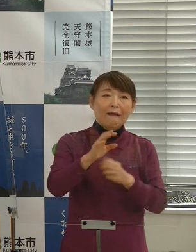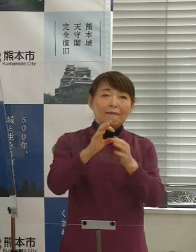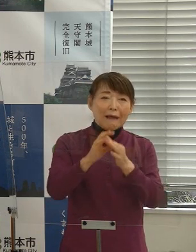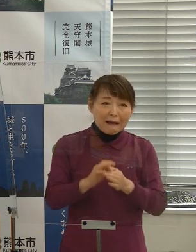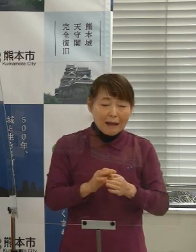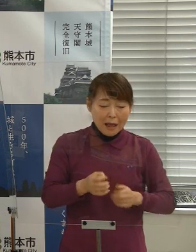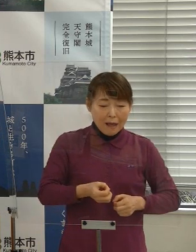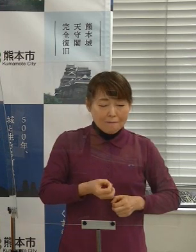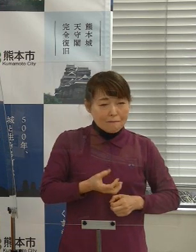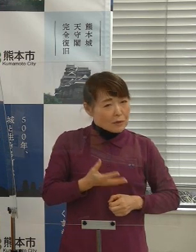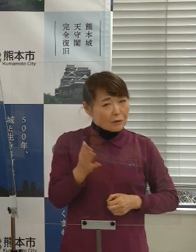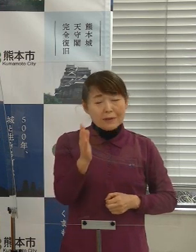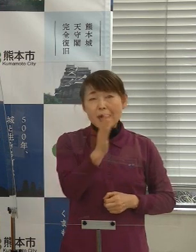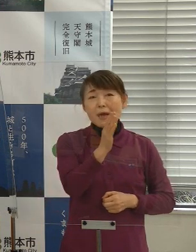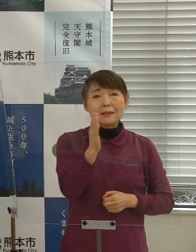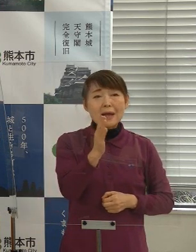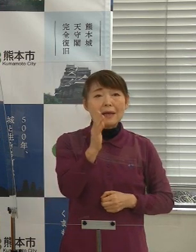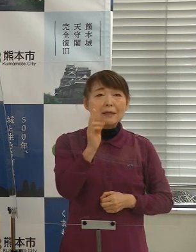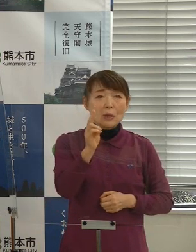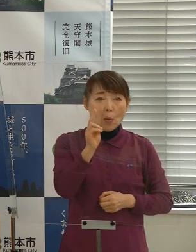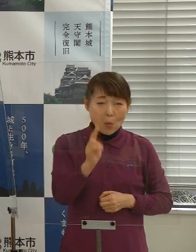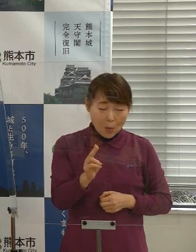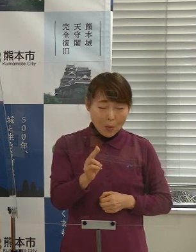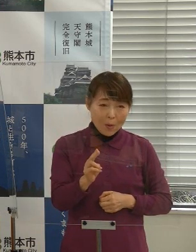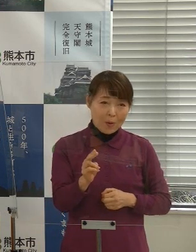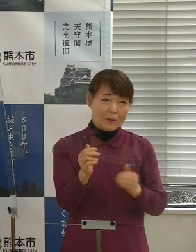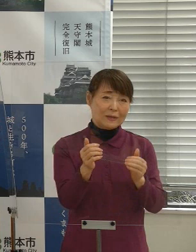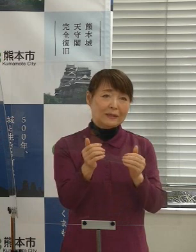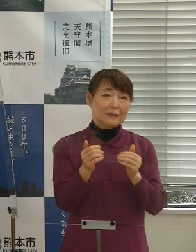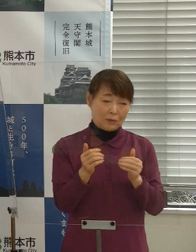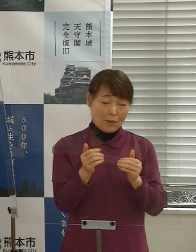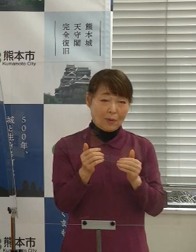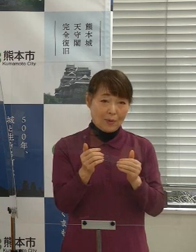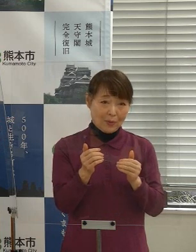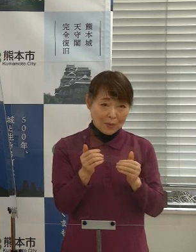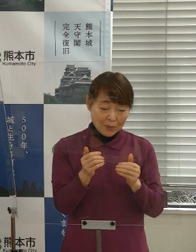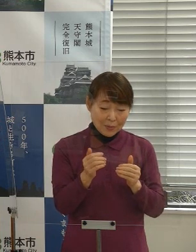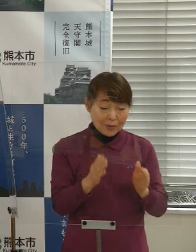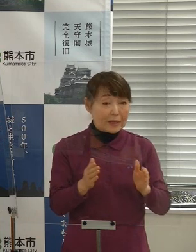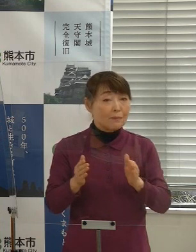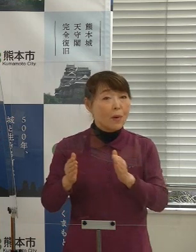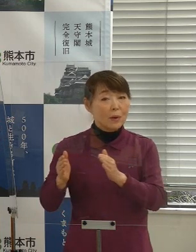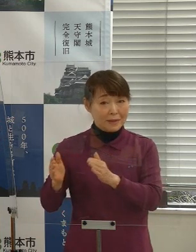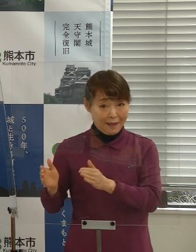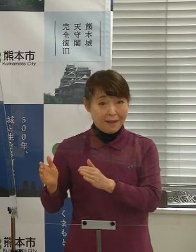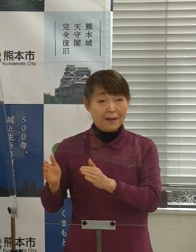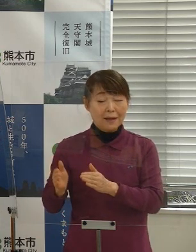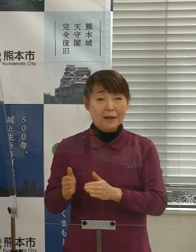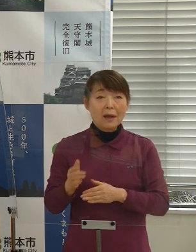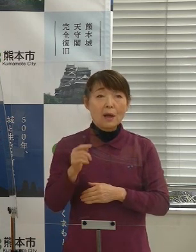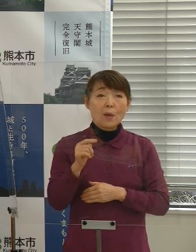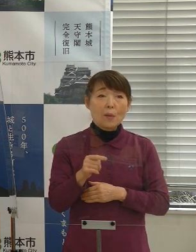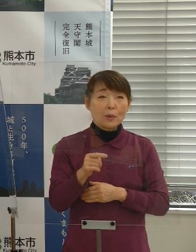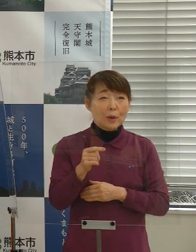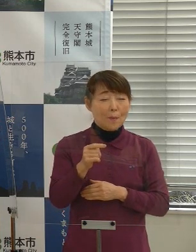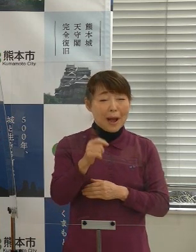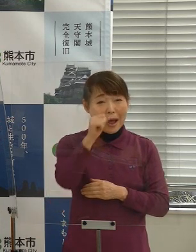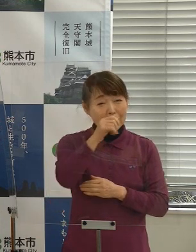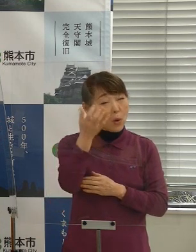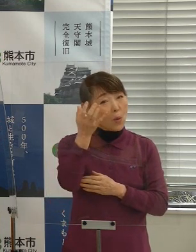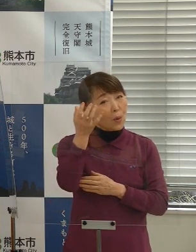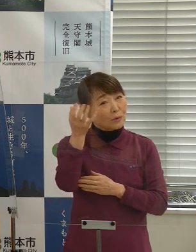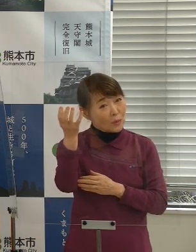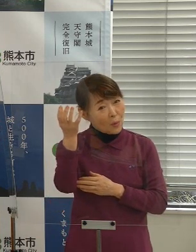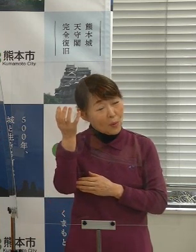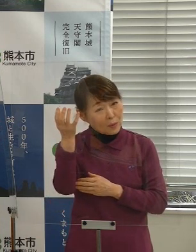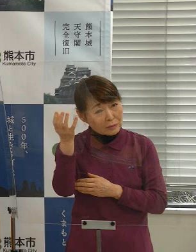することはないようにしなければならないと思っています。まあ、一方でこの予測というのは最